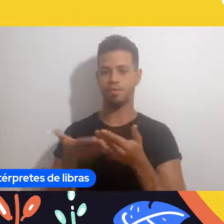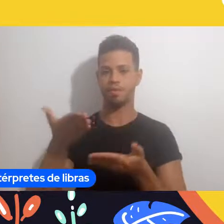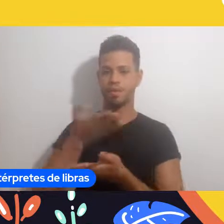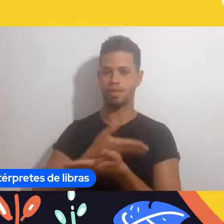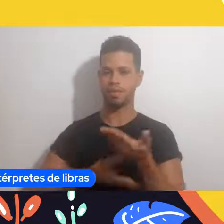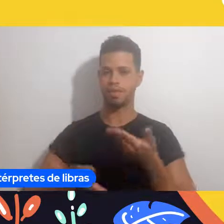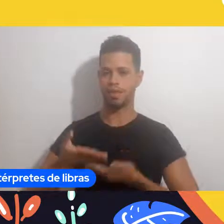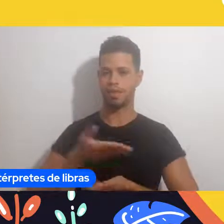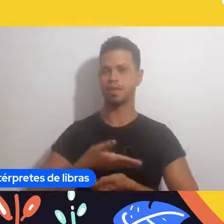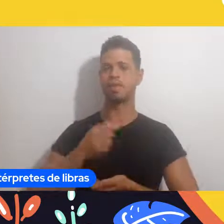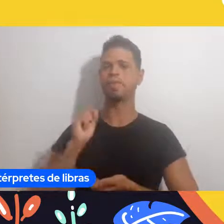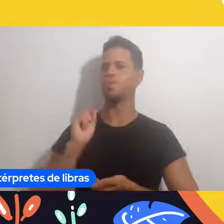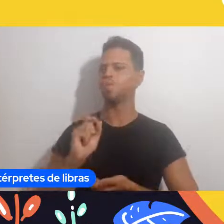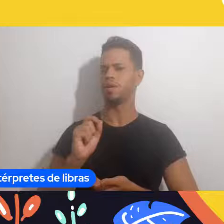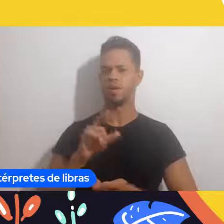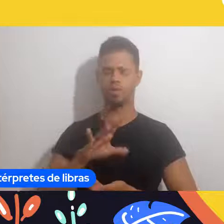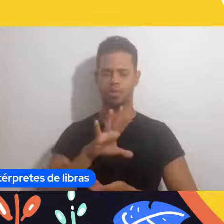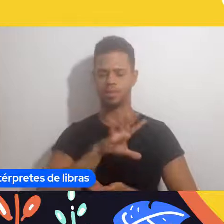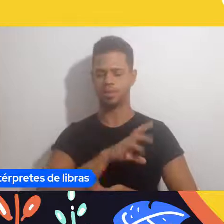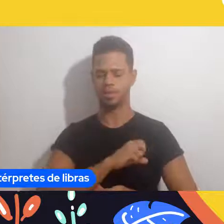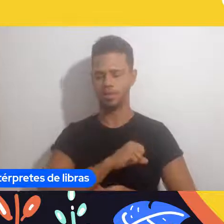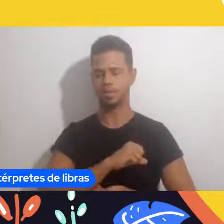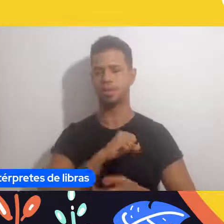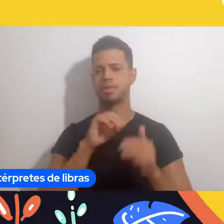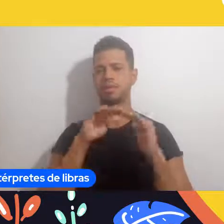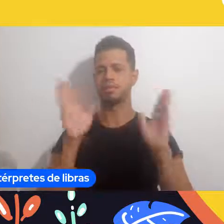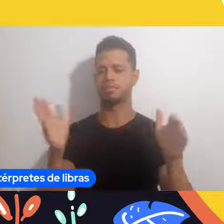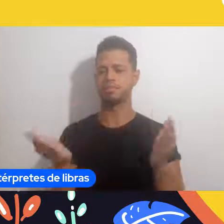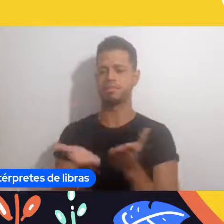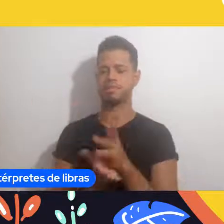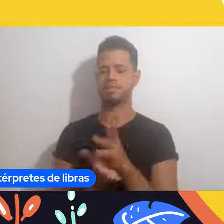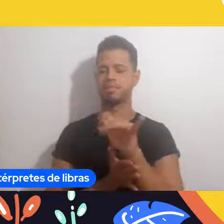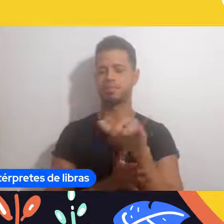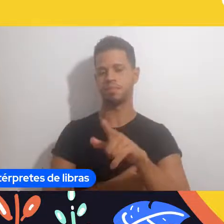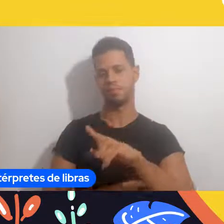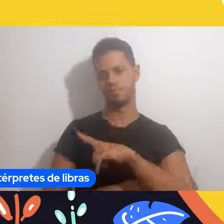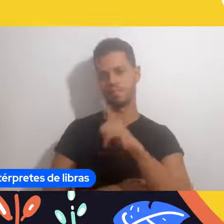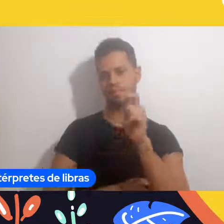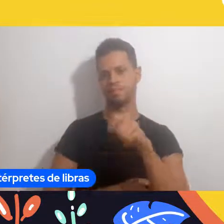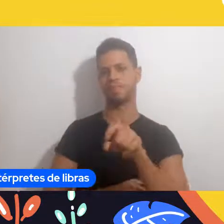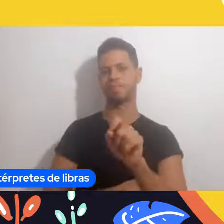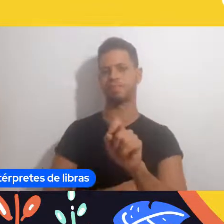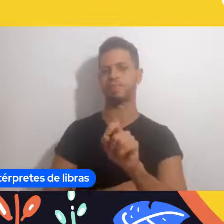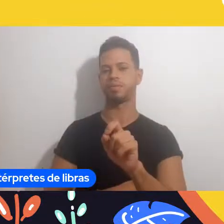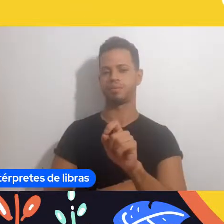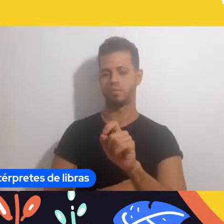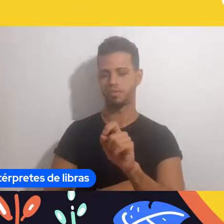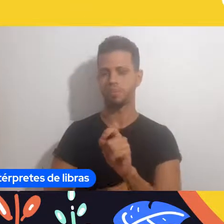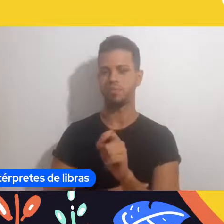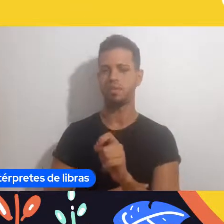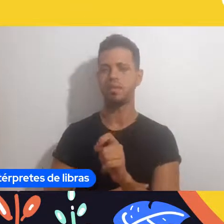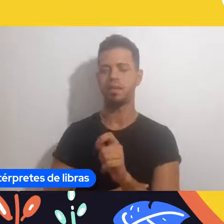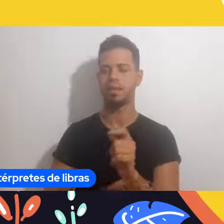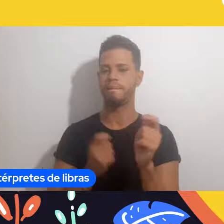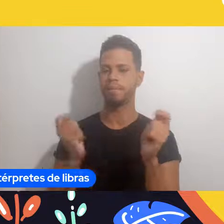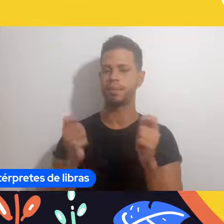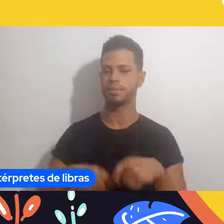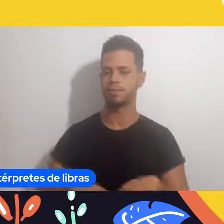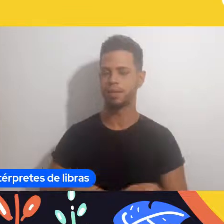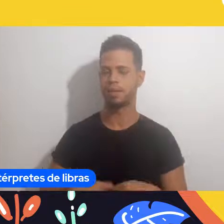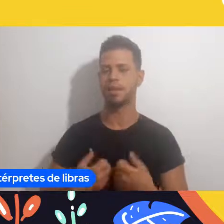essa relação de amor às caixas vão se dando e eles vão inventando possibilidades de